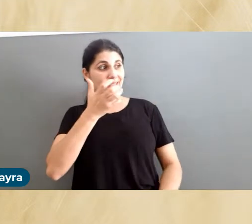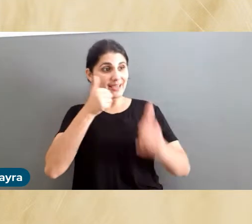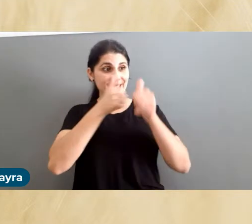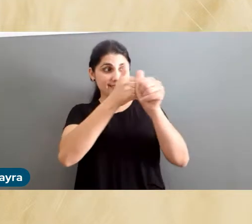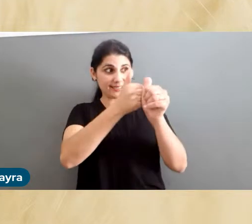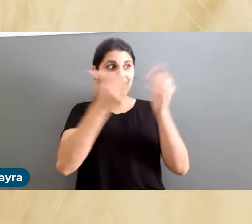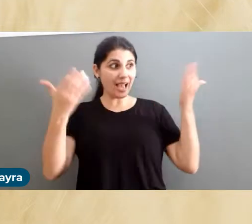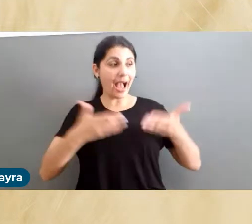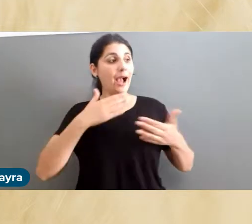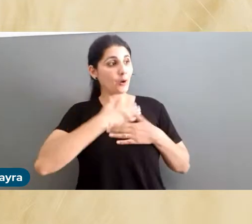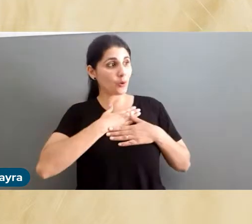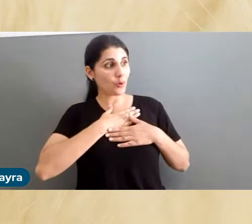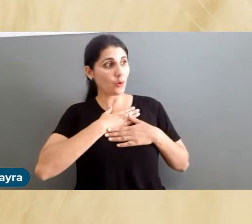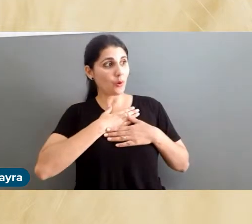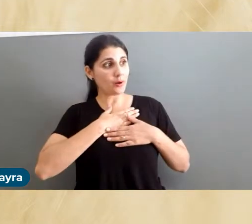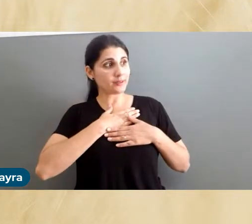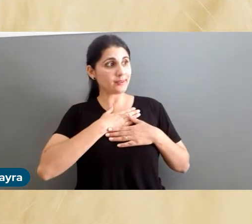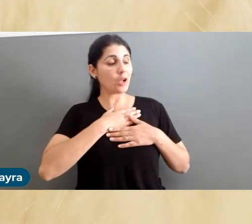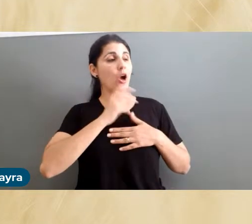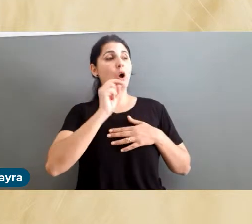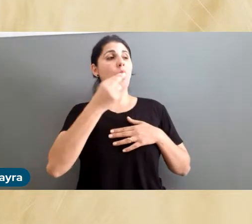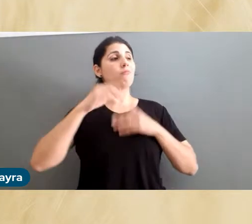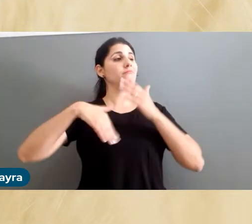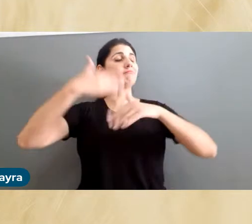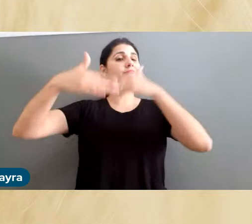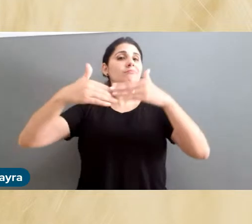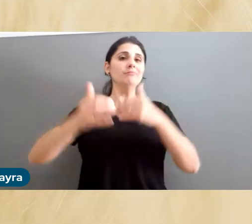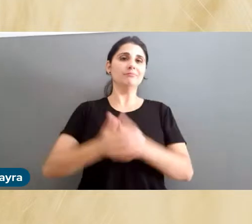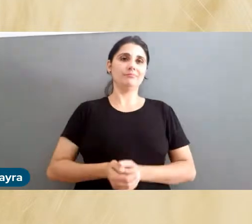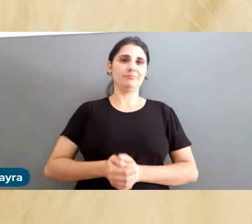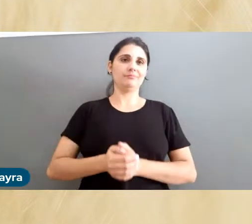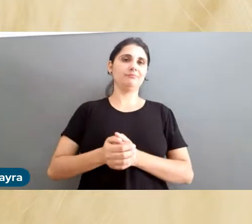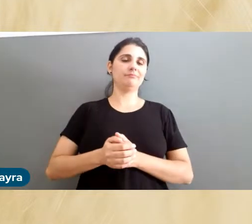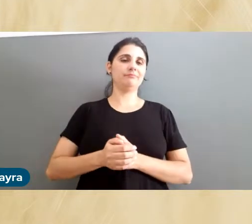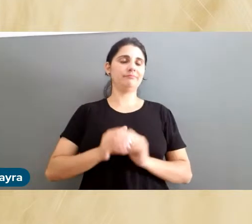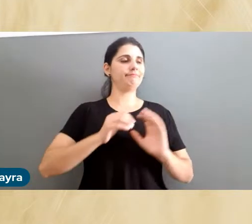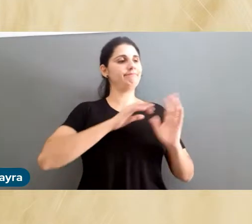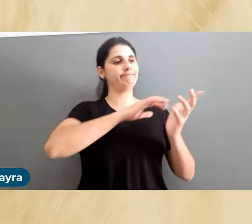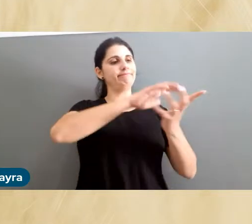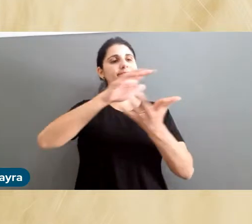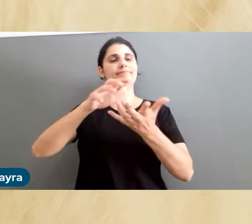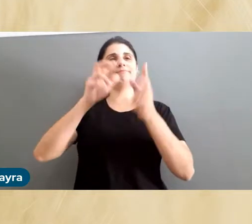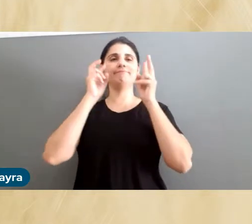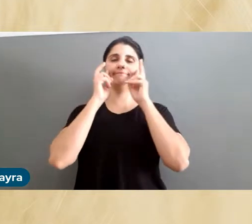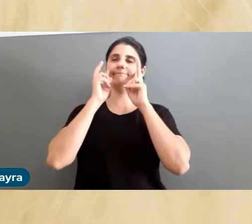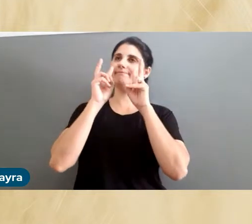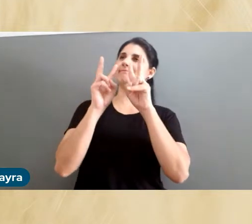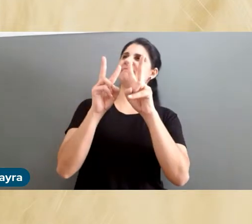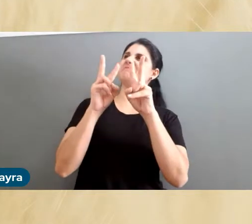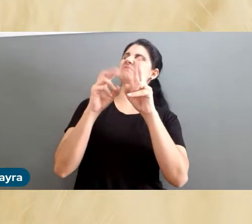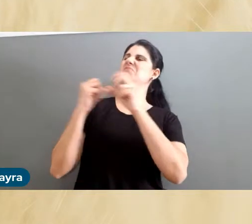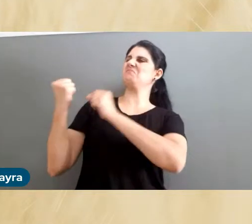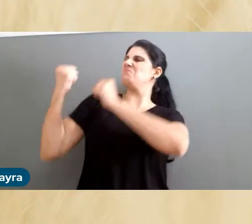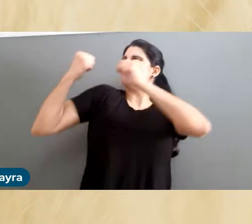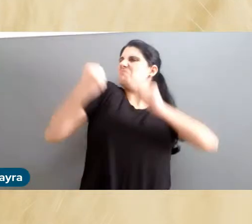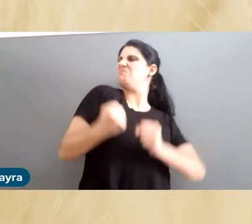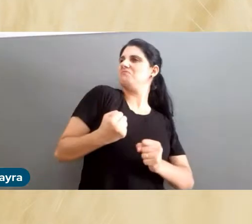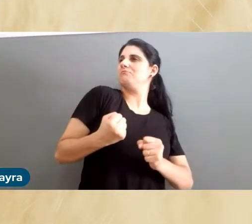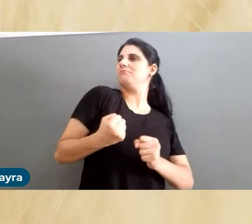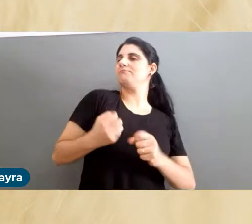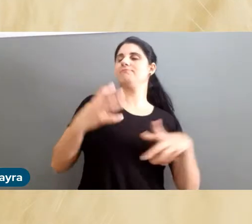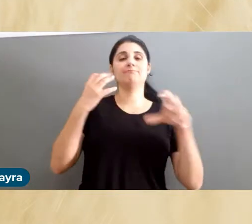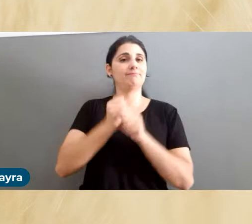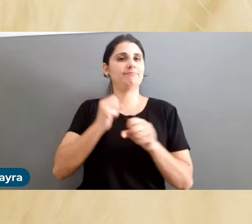ou daqui a milênios? Porque enquanto o mundo contemplava o homem detentor do poder político, econômico,